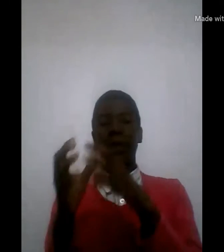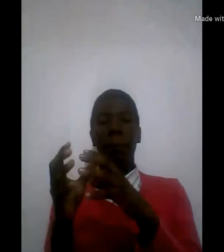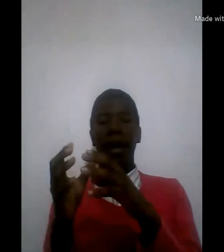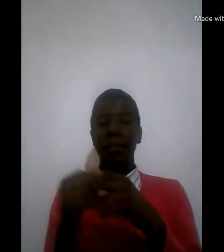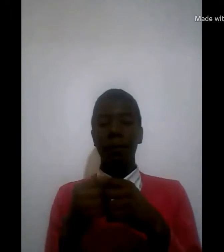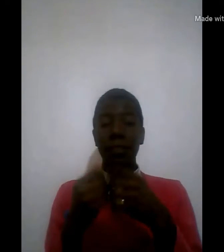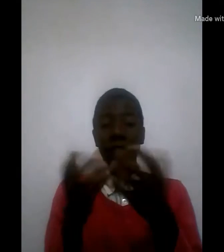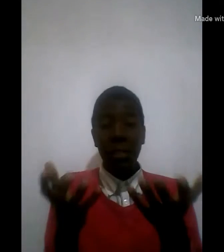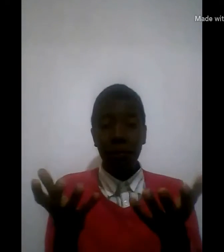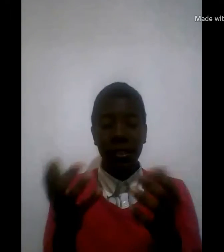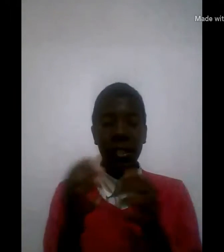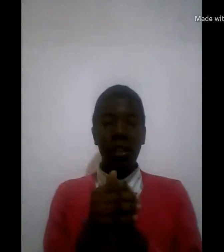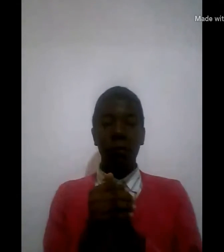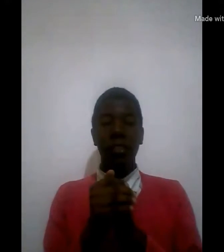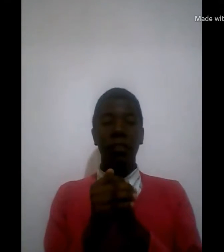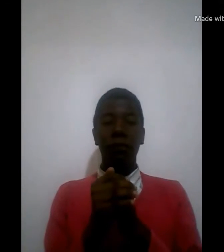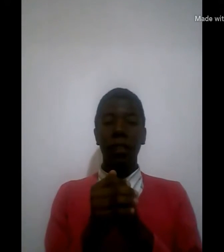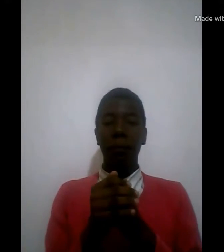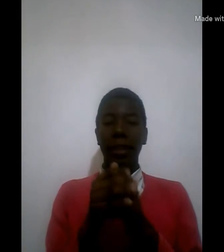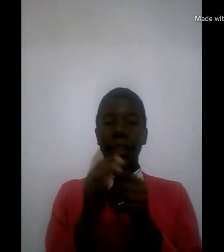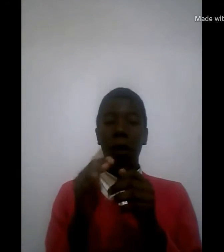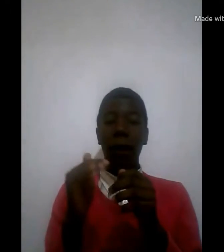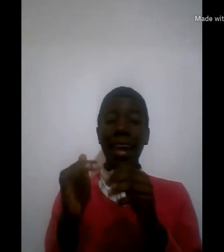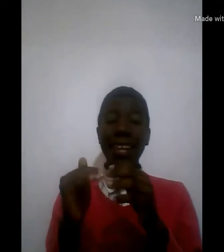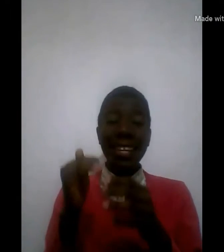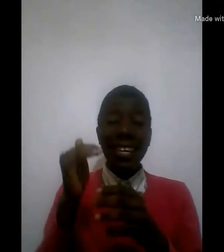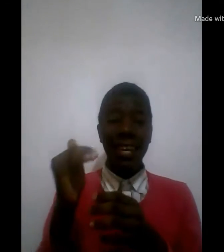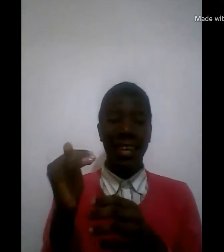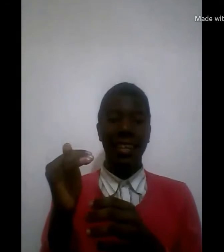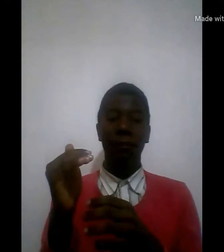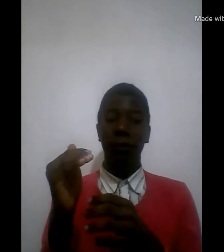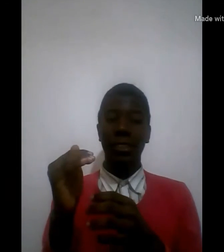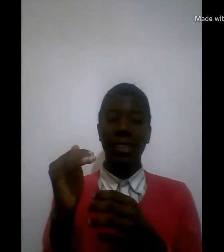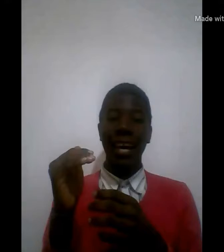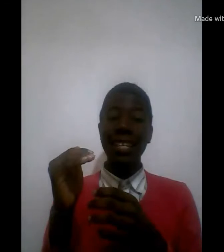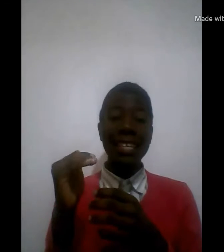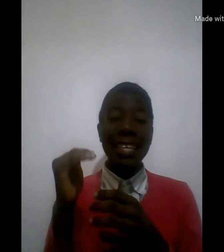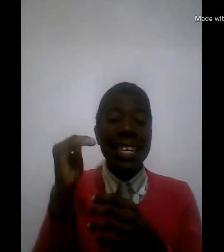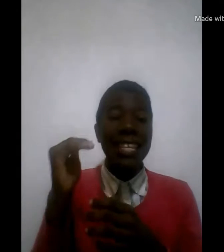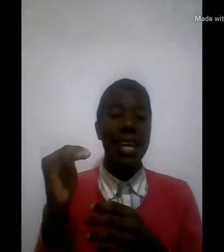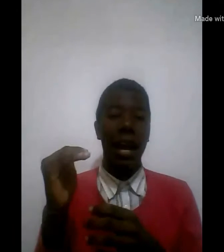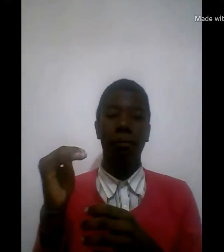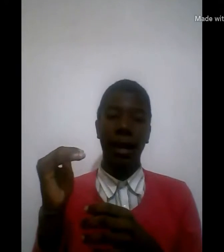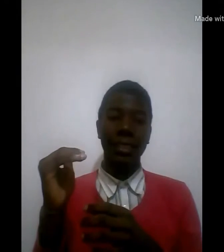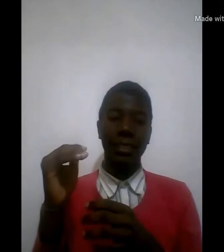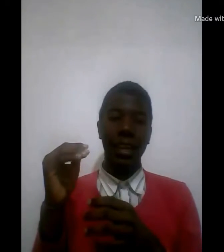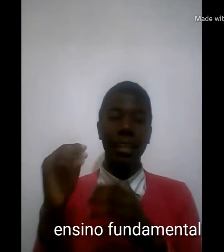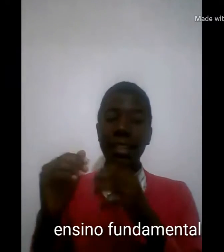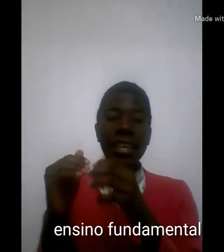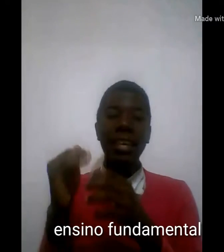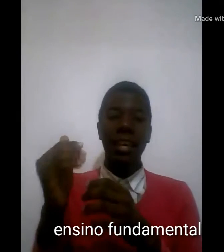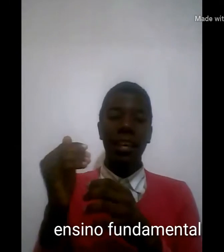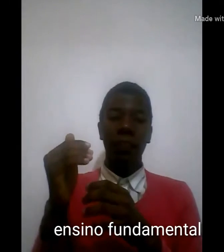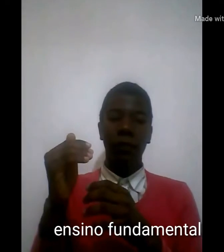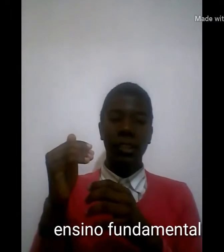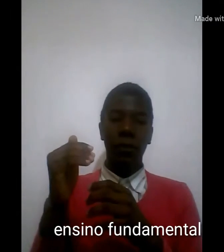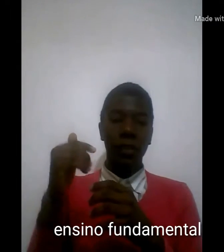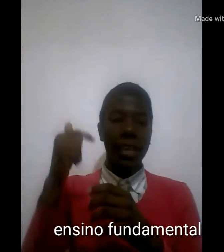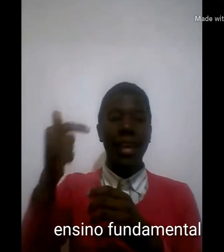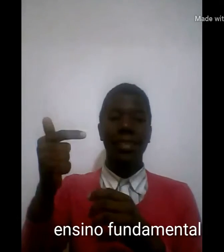da base? Simples, o ensino fundamental é ali que você adquire a base, é ali que você conhece